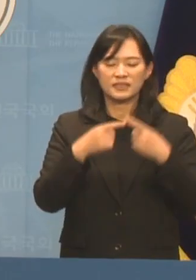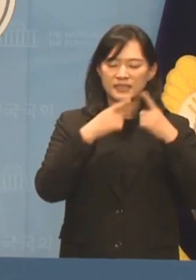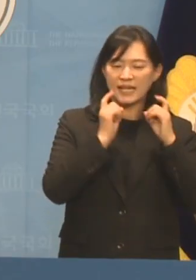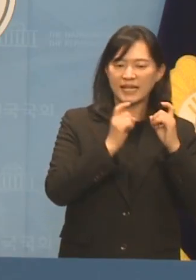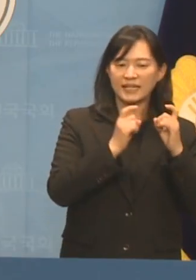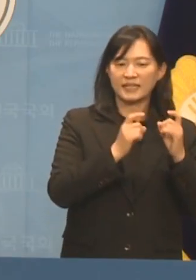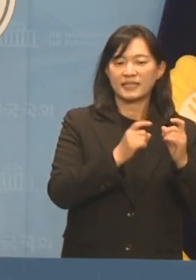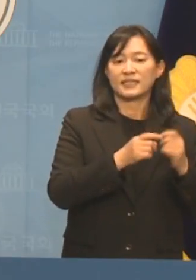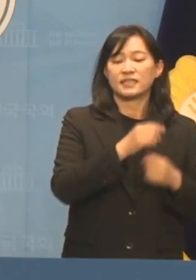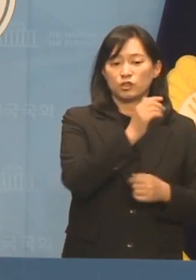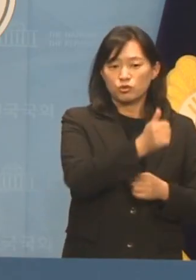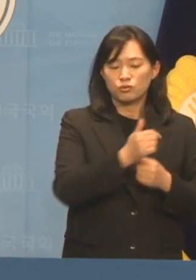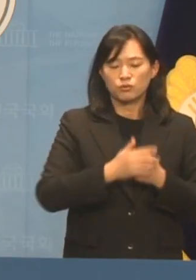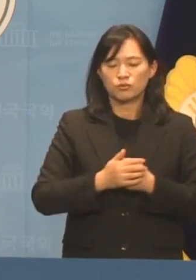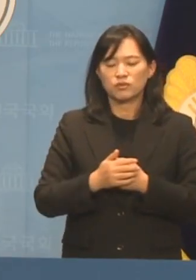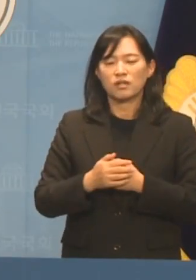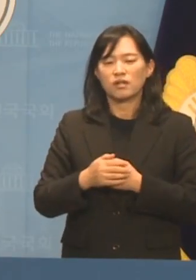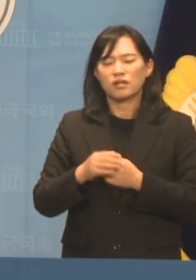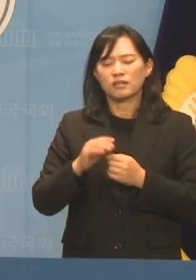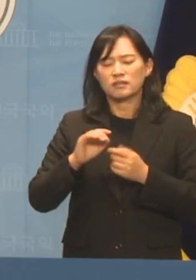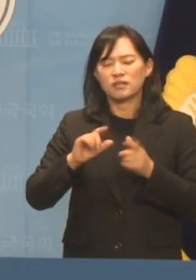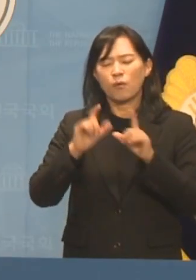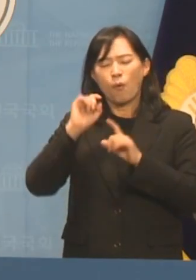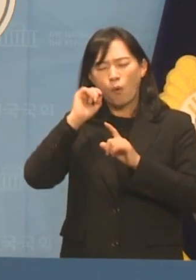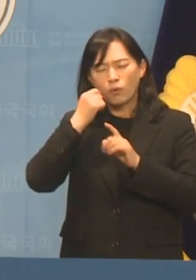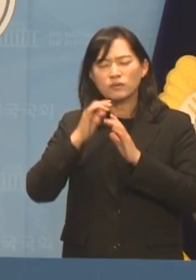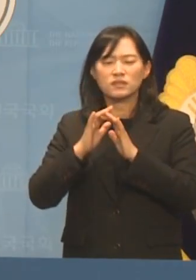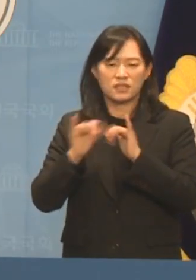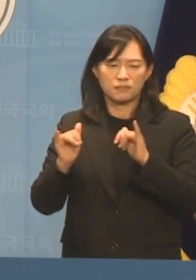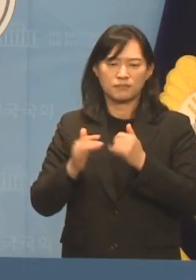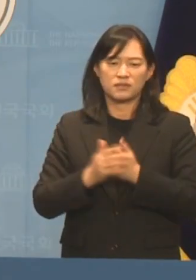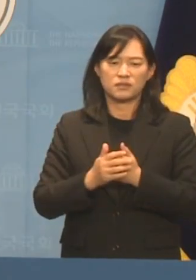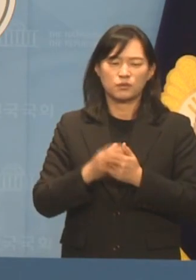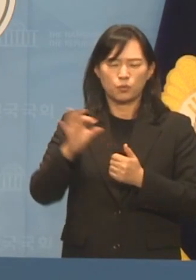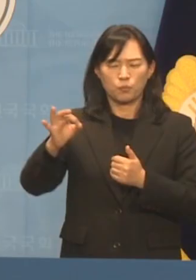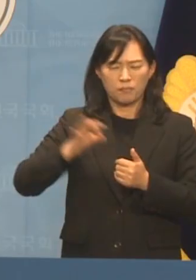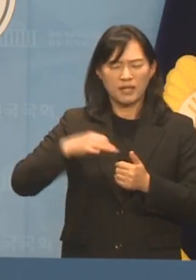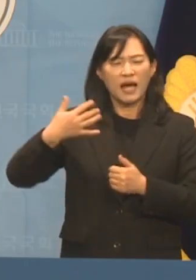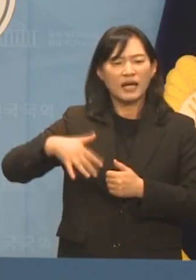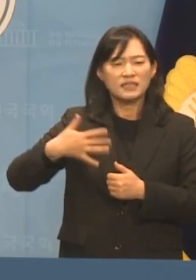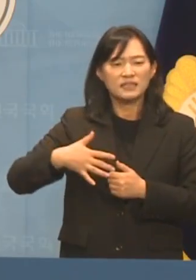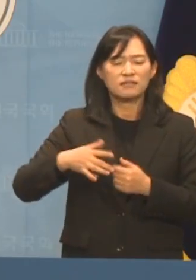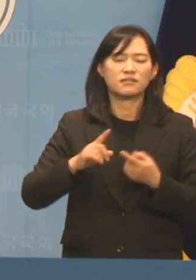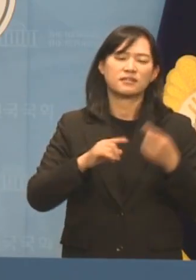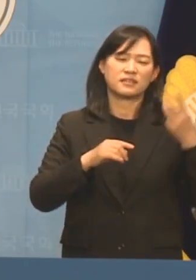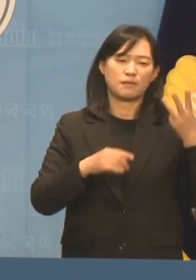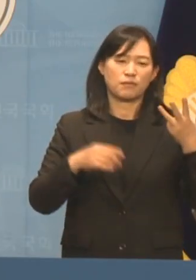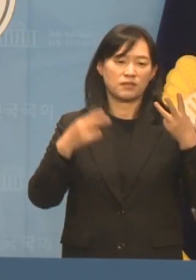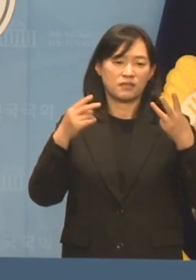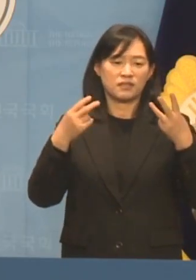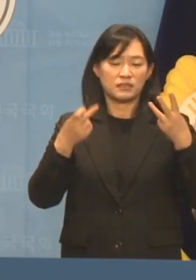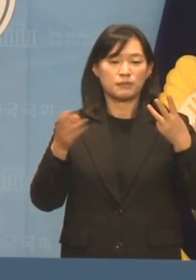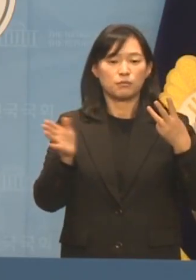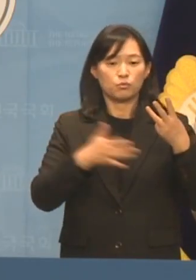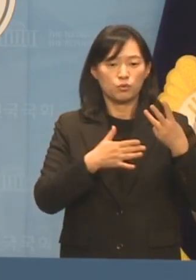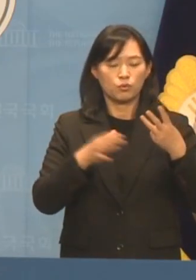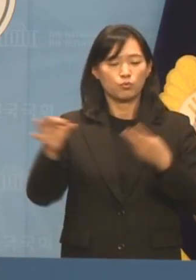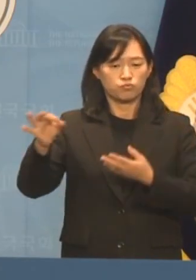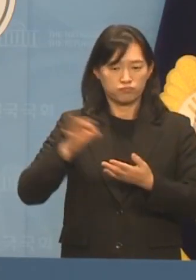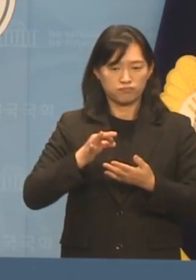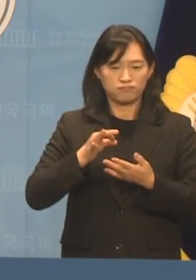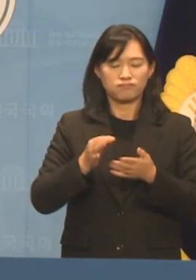점주와 영세 상인을 우선으로 시급한 밀린 대금을 3월 12일부터 지급이 이루어지도록